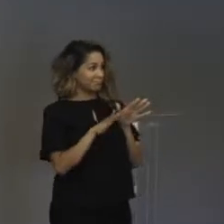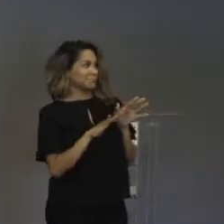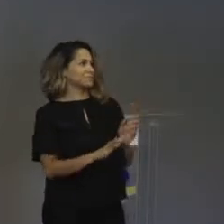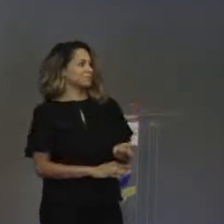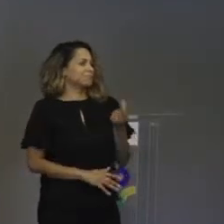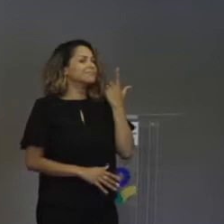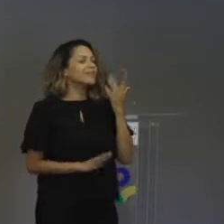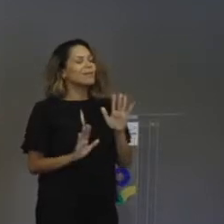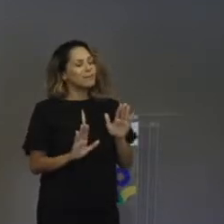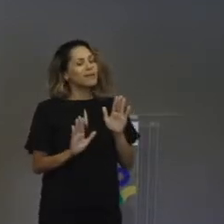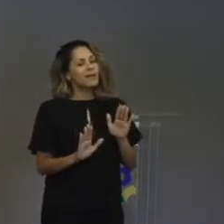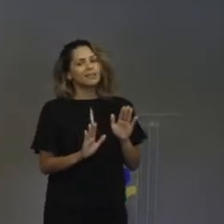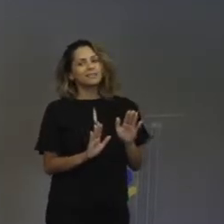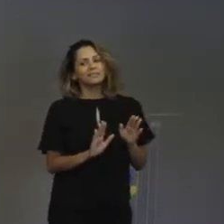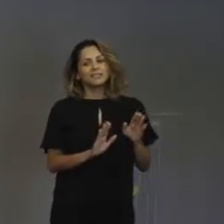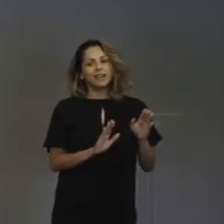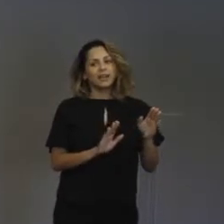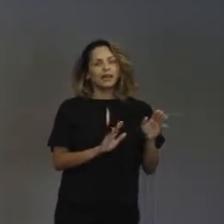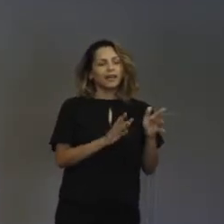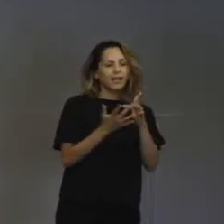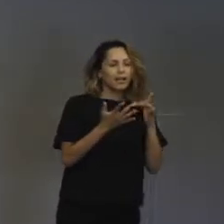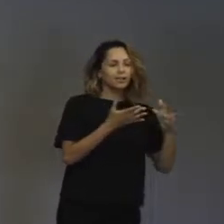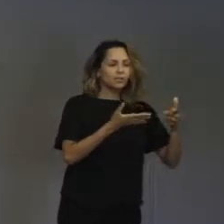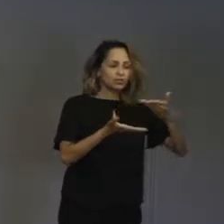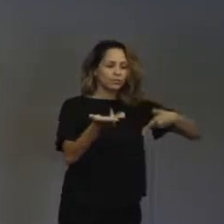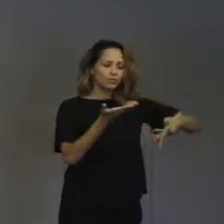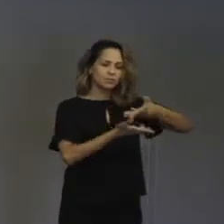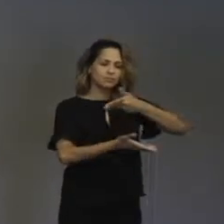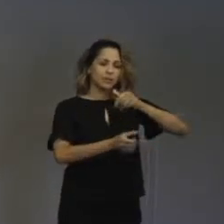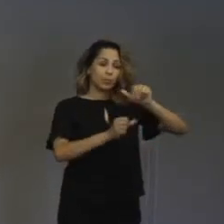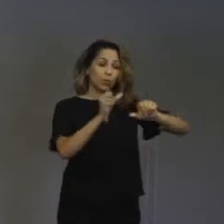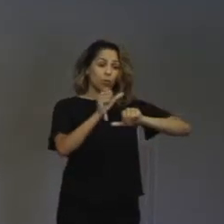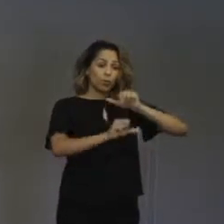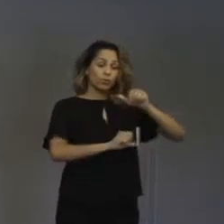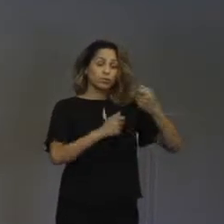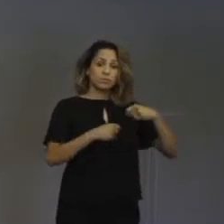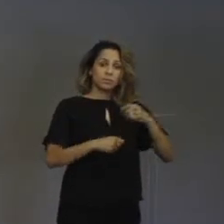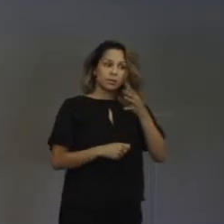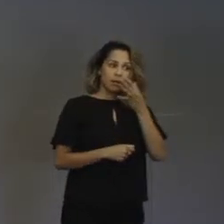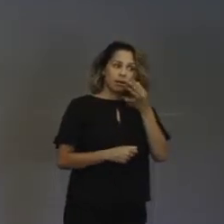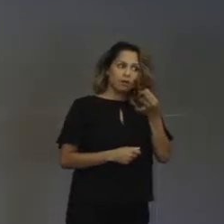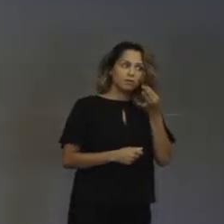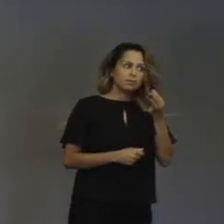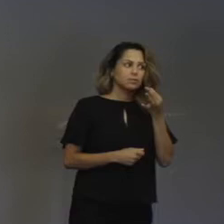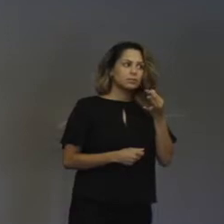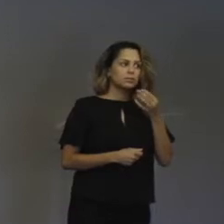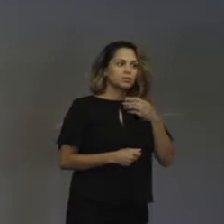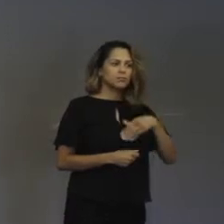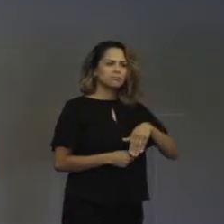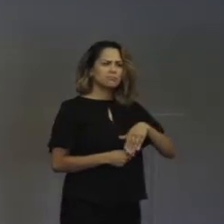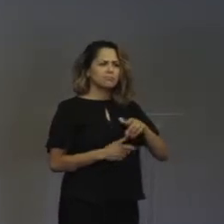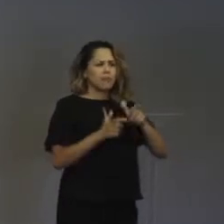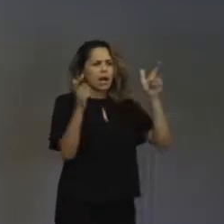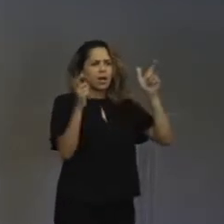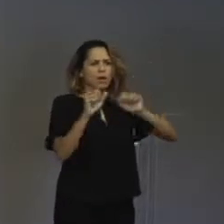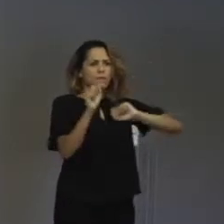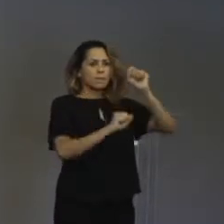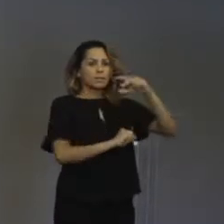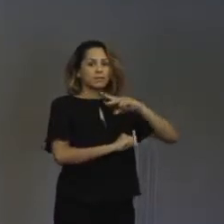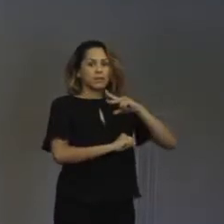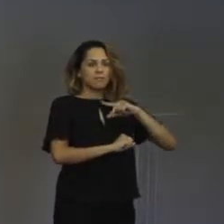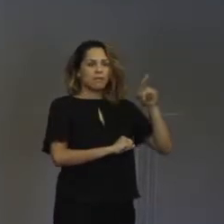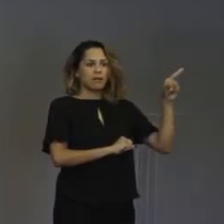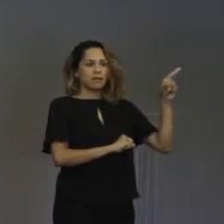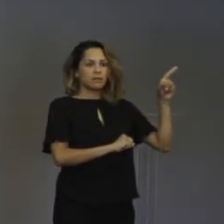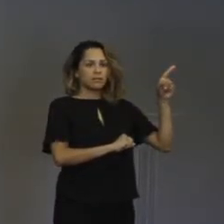isso. Mas são relações que vão mudando, e a gente tem que estar atentas a elas, né, do peso da maior empresa privada, enfim, que acaba se colocando. Desculpa, perdi tua